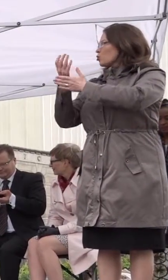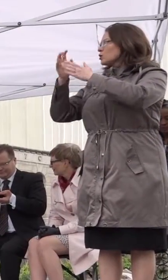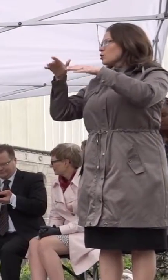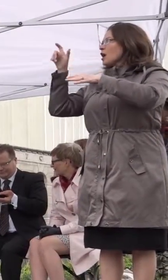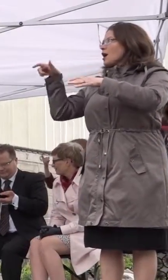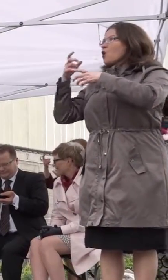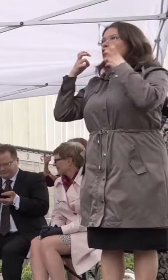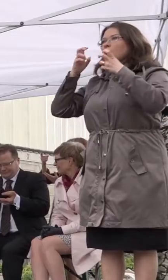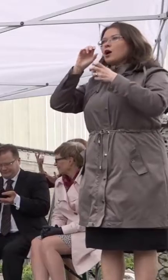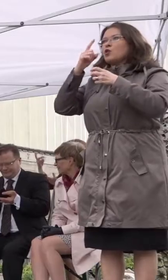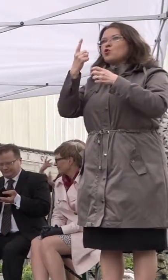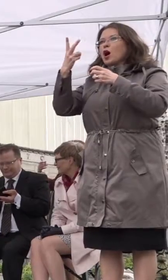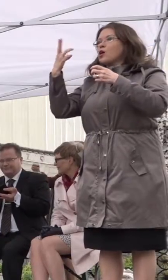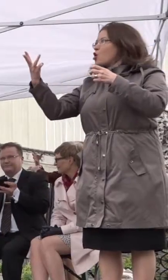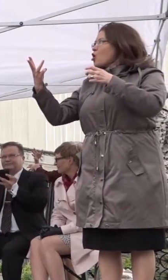YKK.